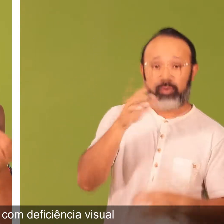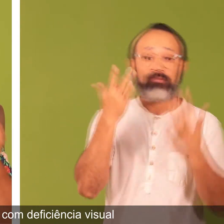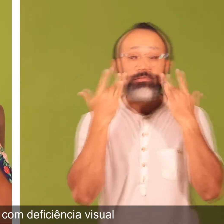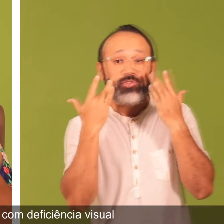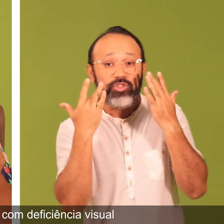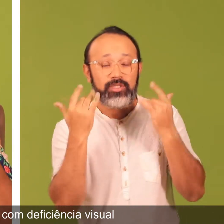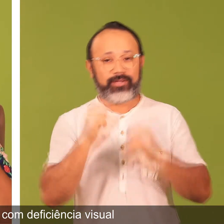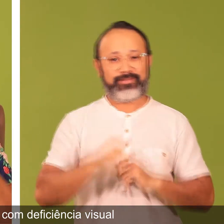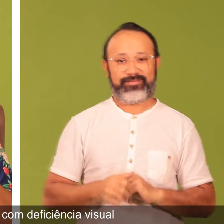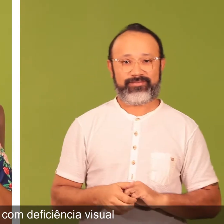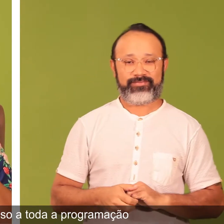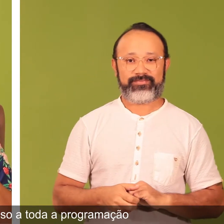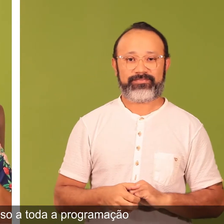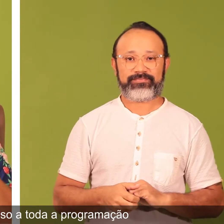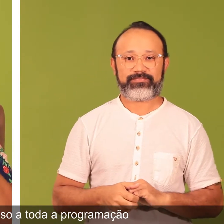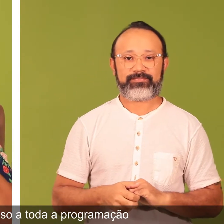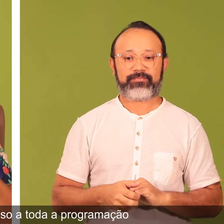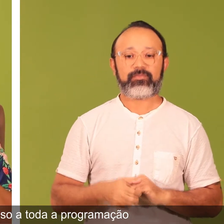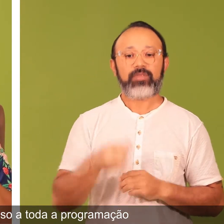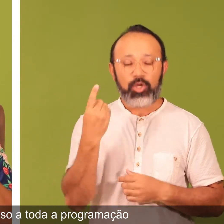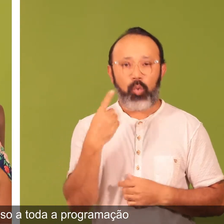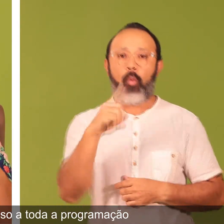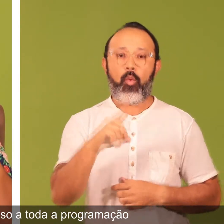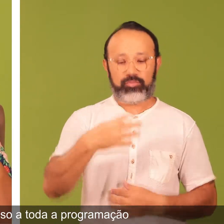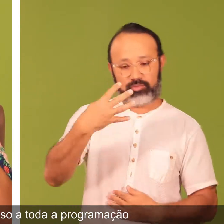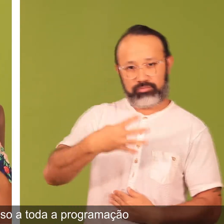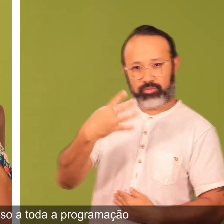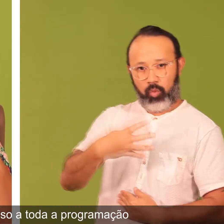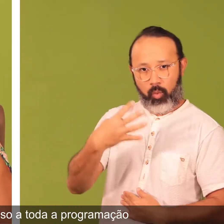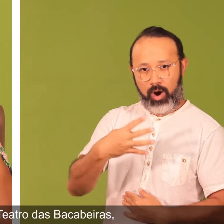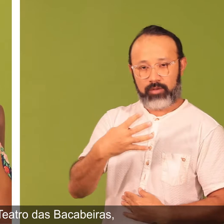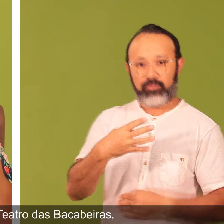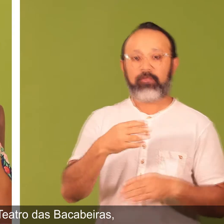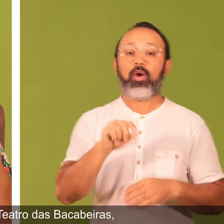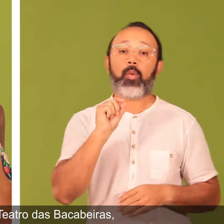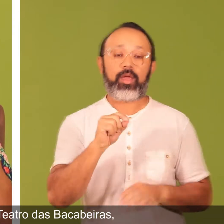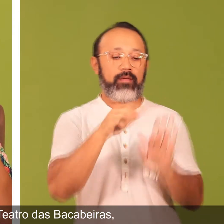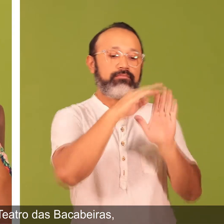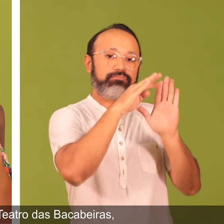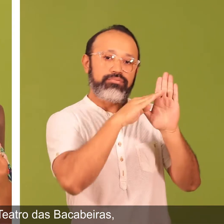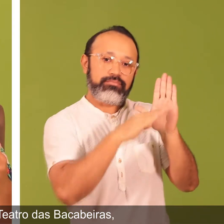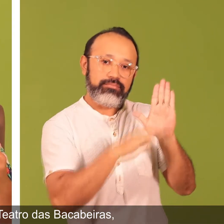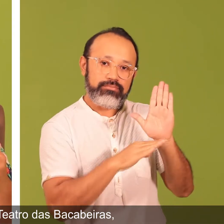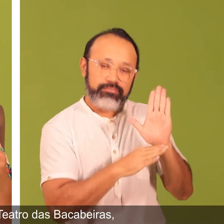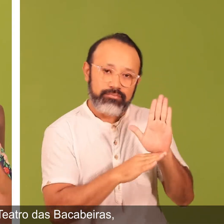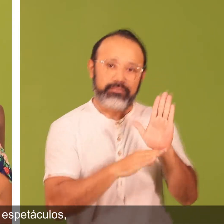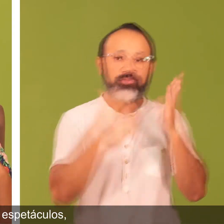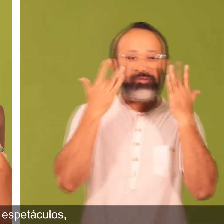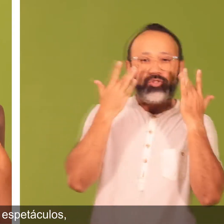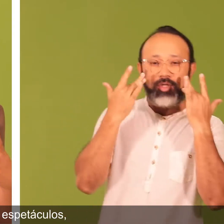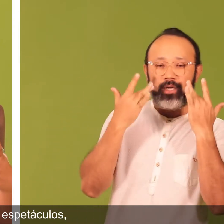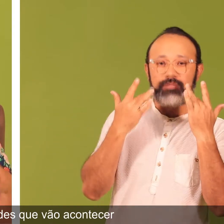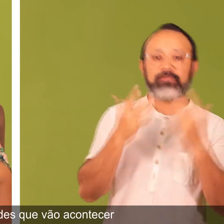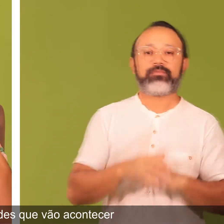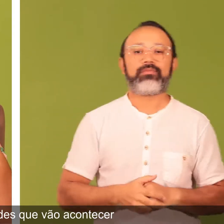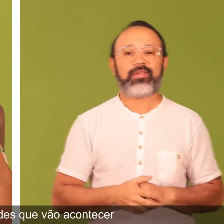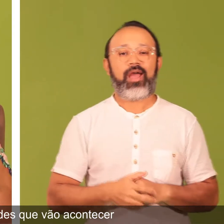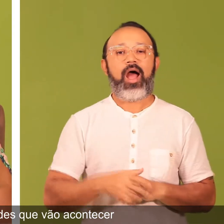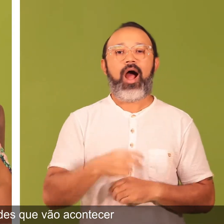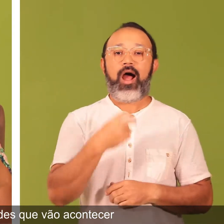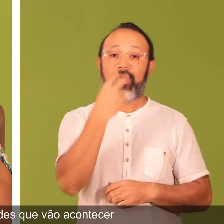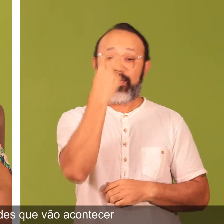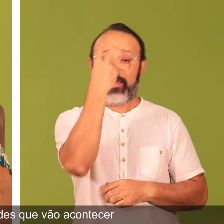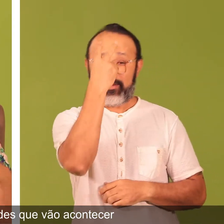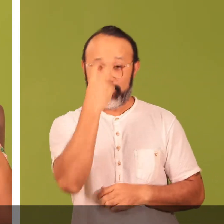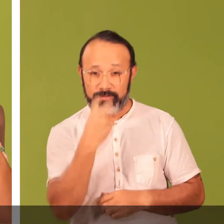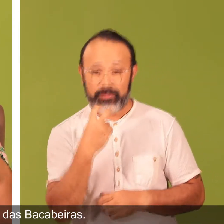onde a pessoa com deficiência visual vai poder ter acesso a toda a programação da agenda do teatro das Bacabeiras coisas espetáculos com